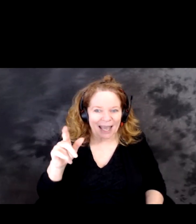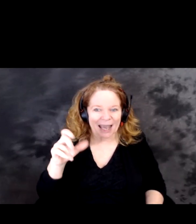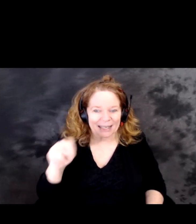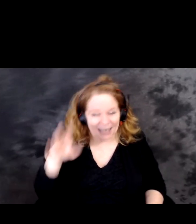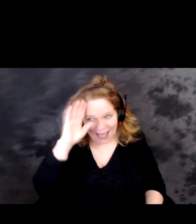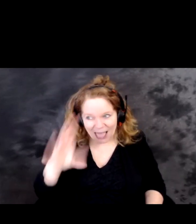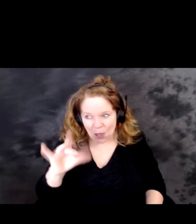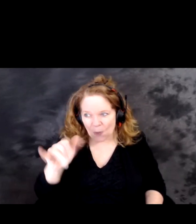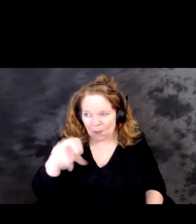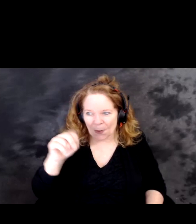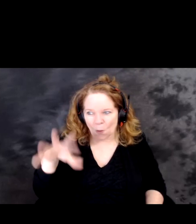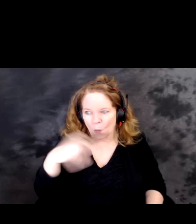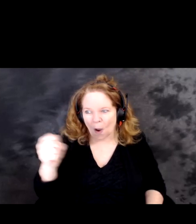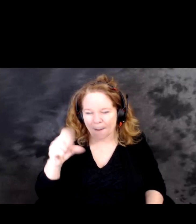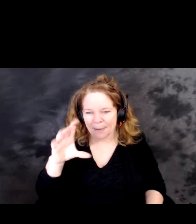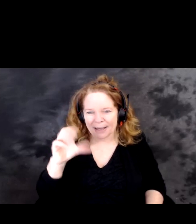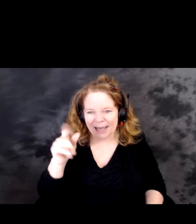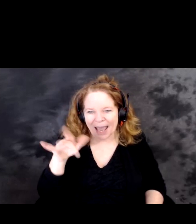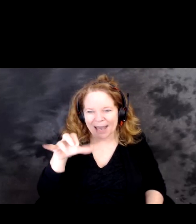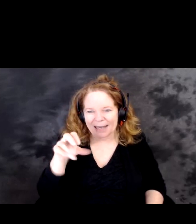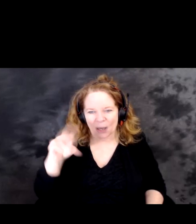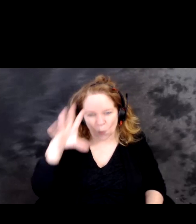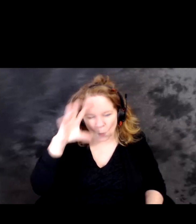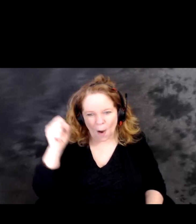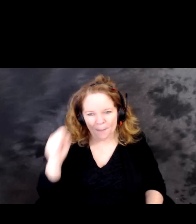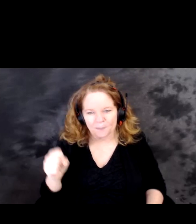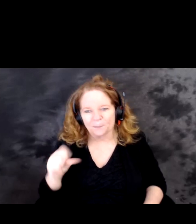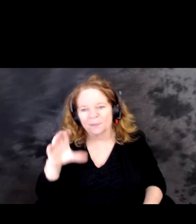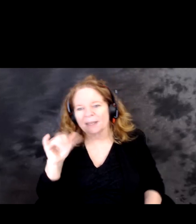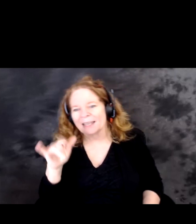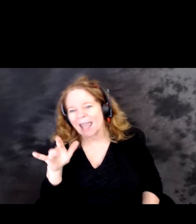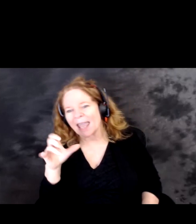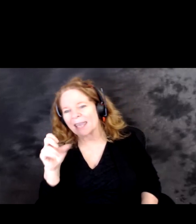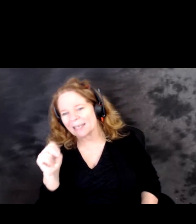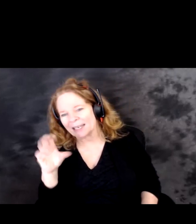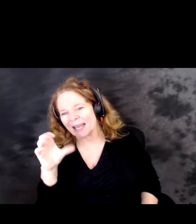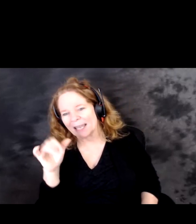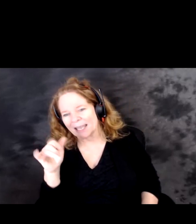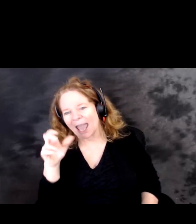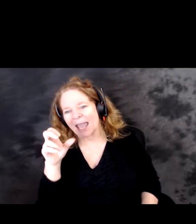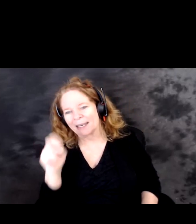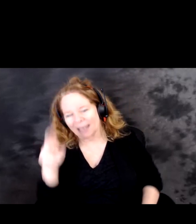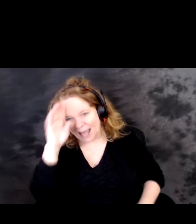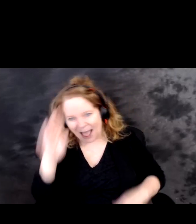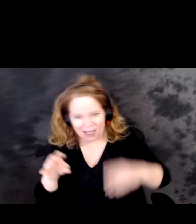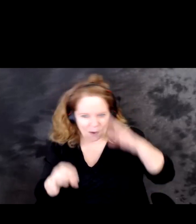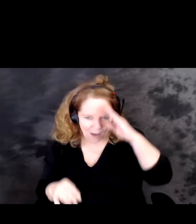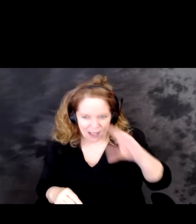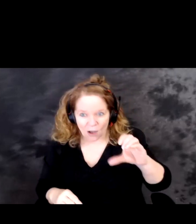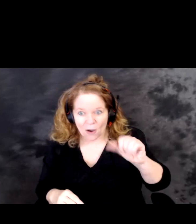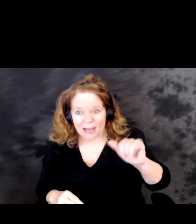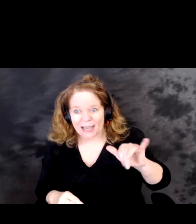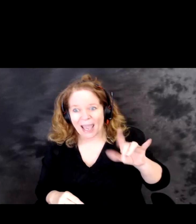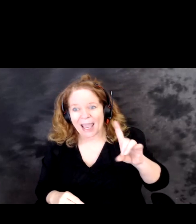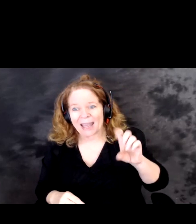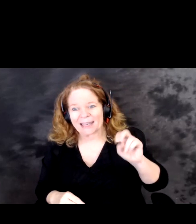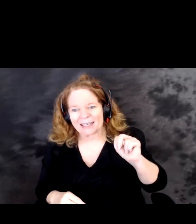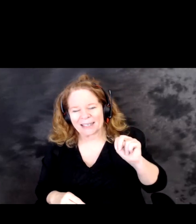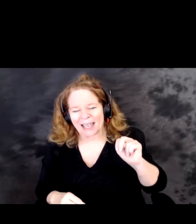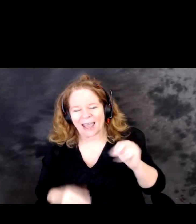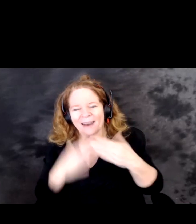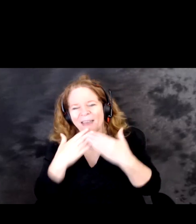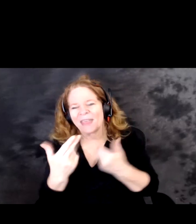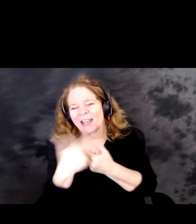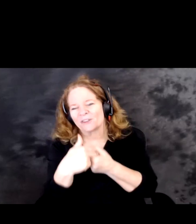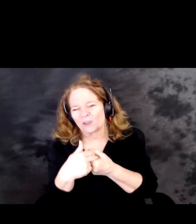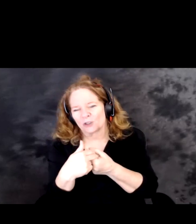Kaden. Kaden, Kaden. Hola, hola, hola, Kaden.